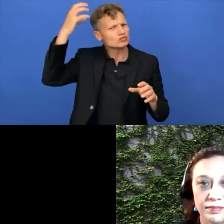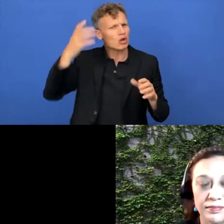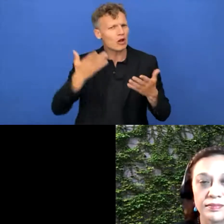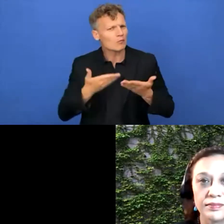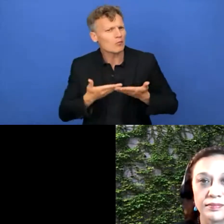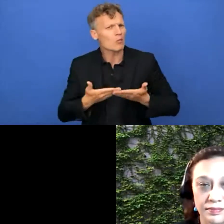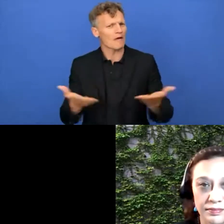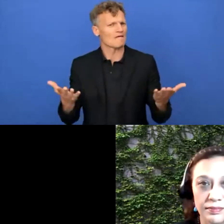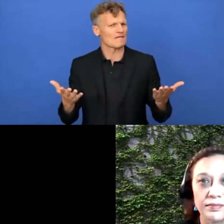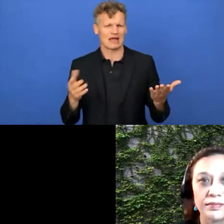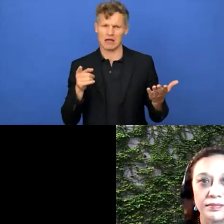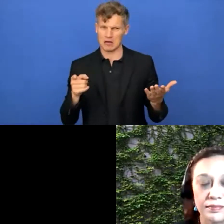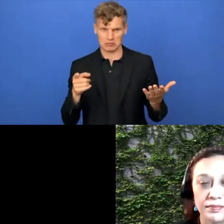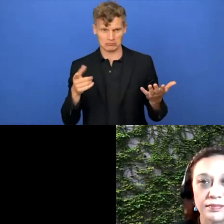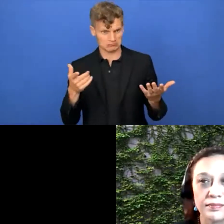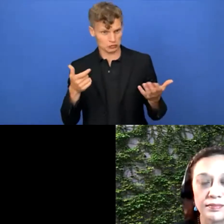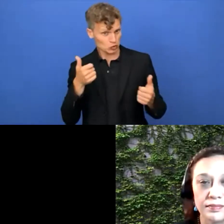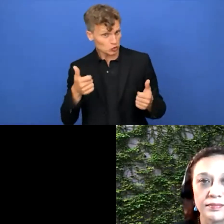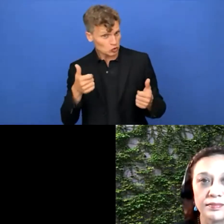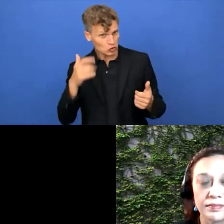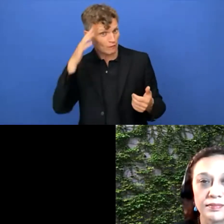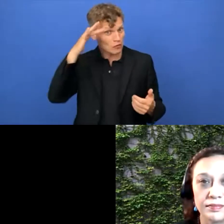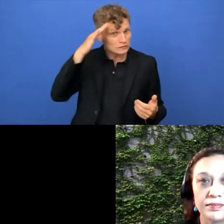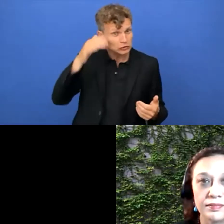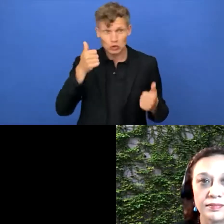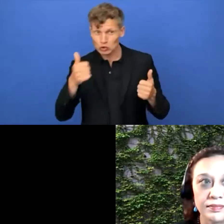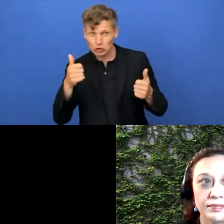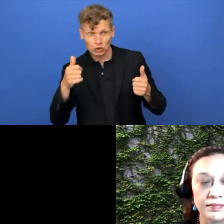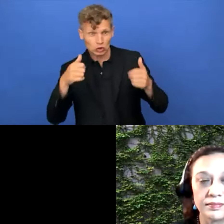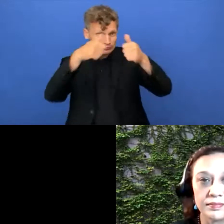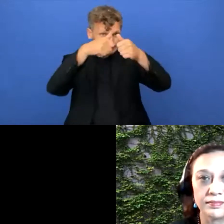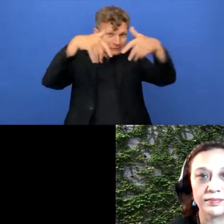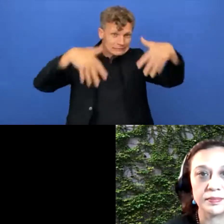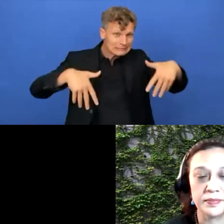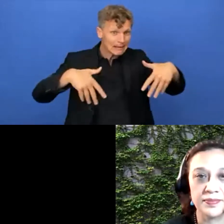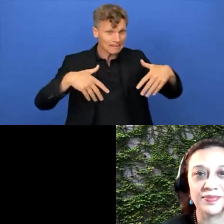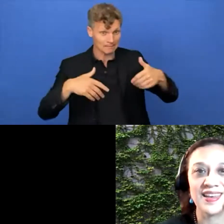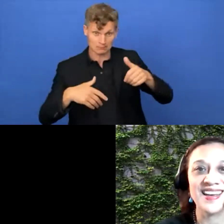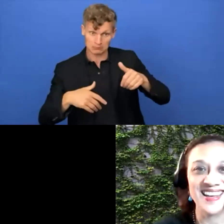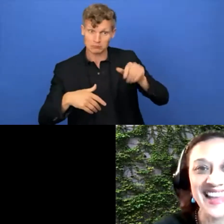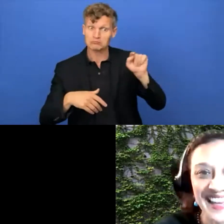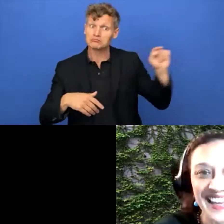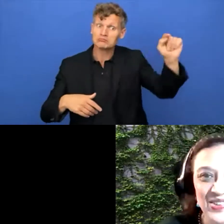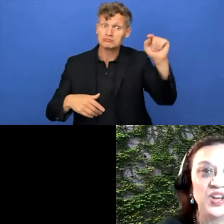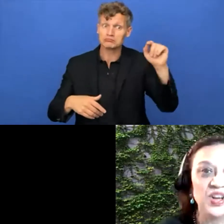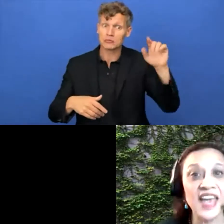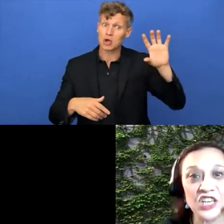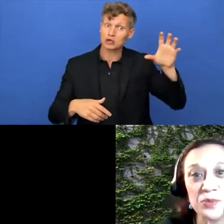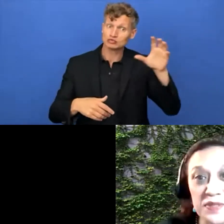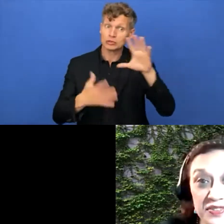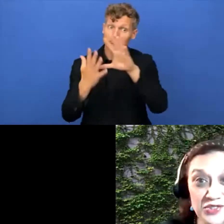gouvernance et le financement de développement de la petite enfance? Et quelles sont les leçons que vous avez pu tirer pour d'autres régions